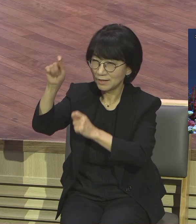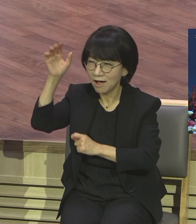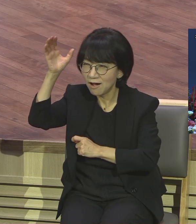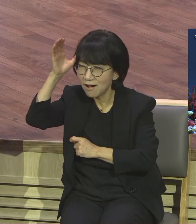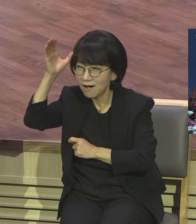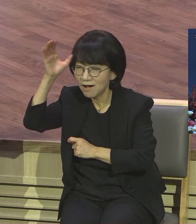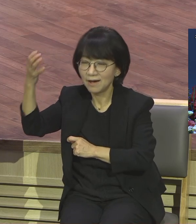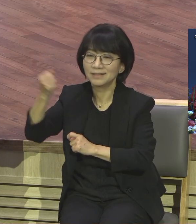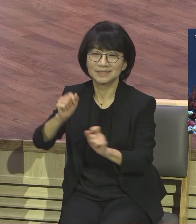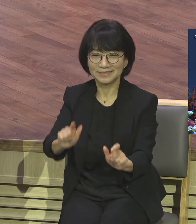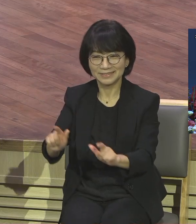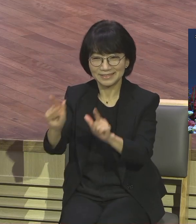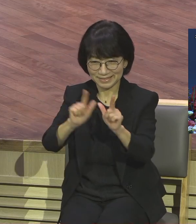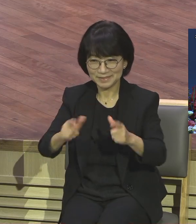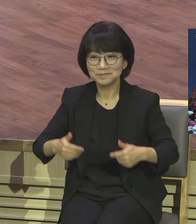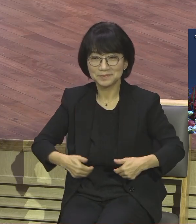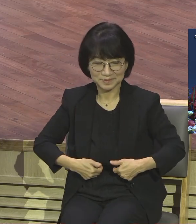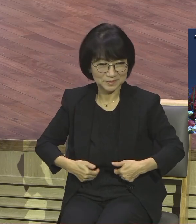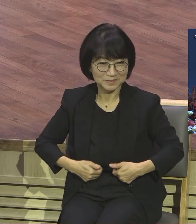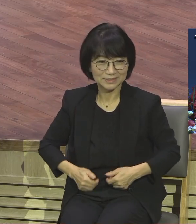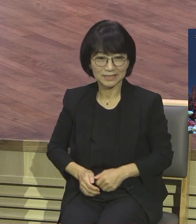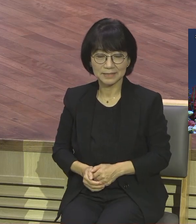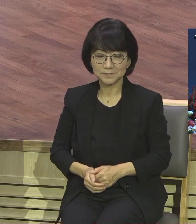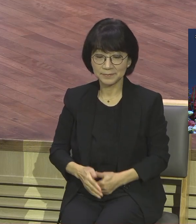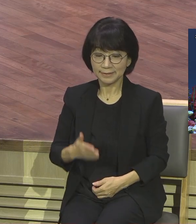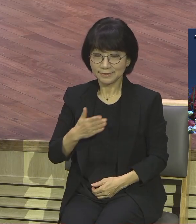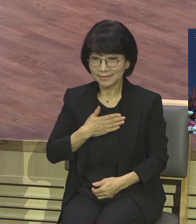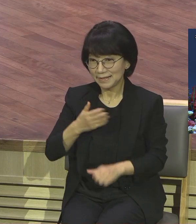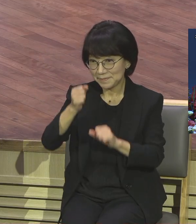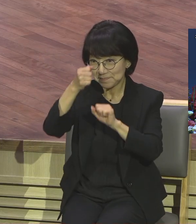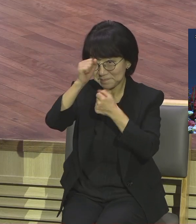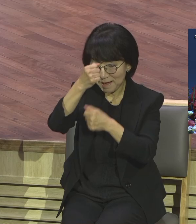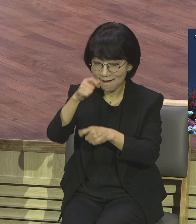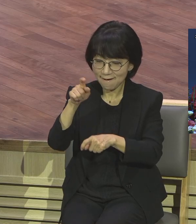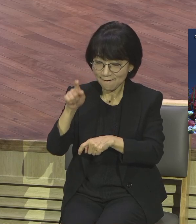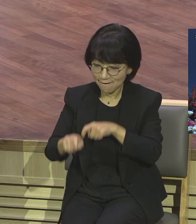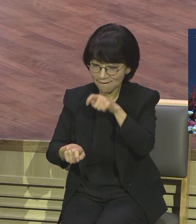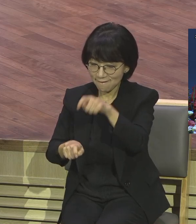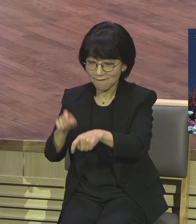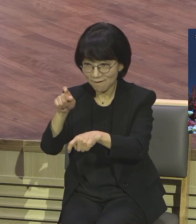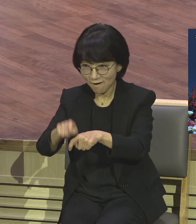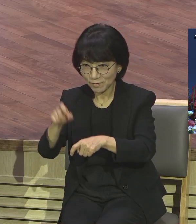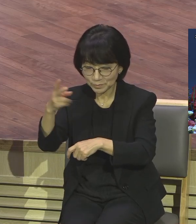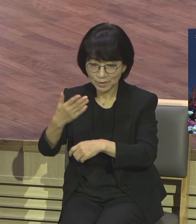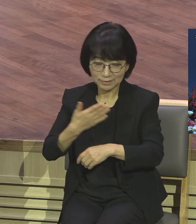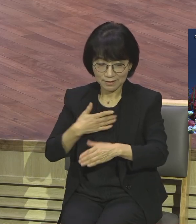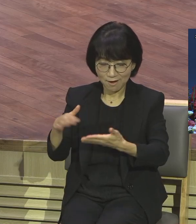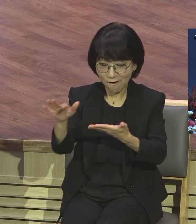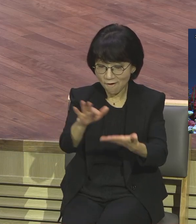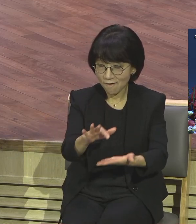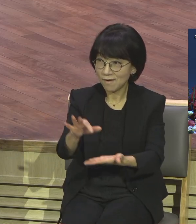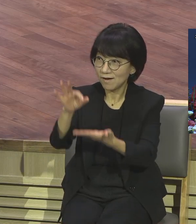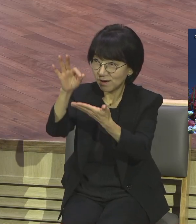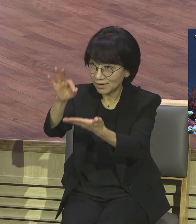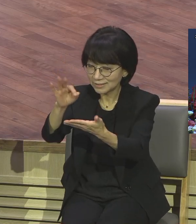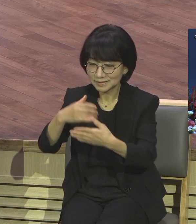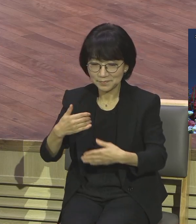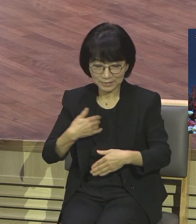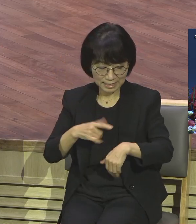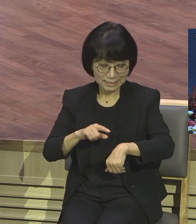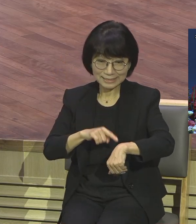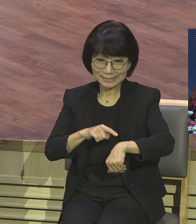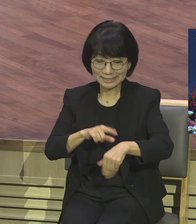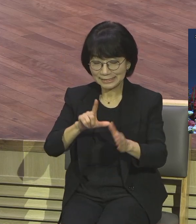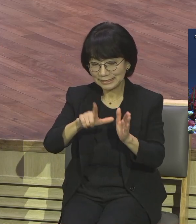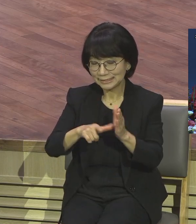것. 내가 걷는 한 걸음 한 걸음, 내가 드리는 물질 하나하나, 내가 드리는 시간